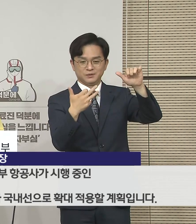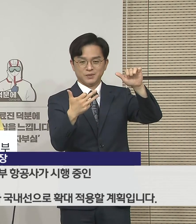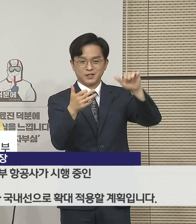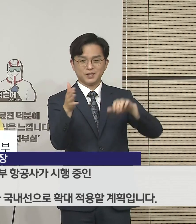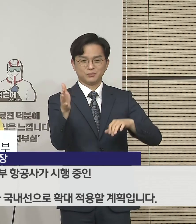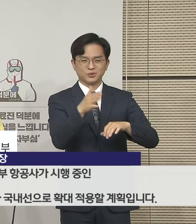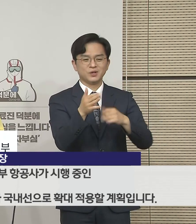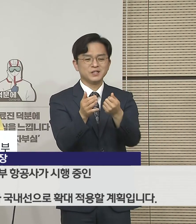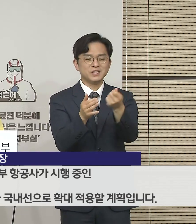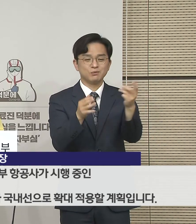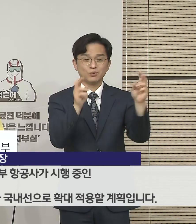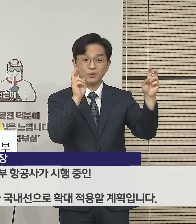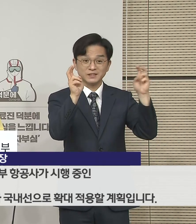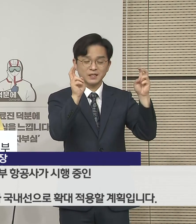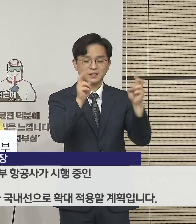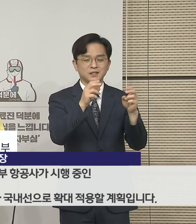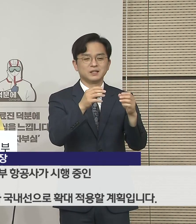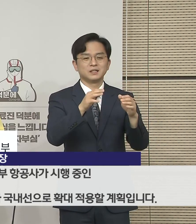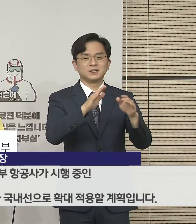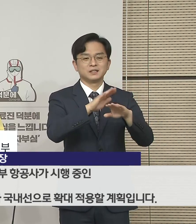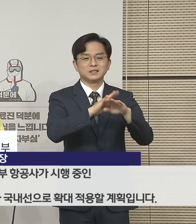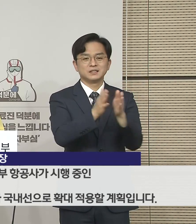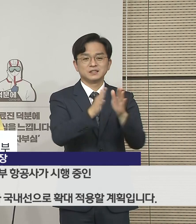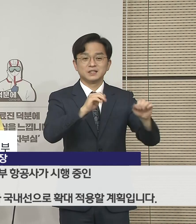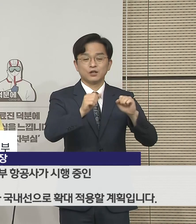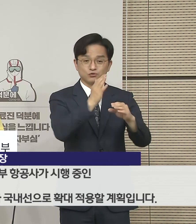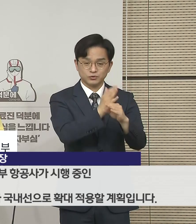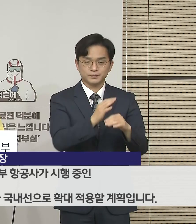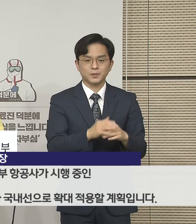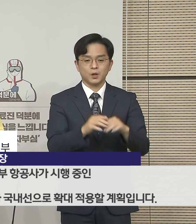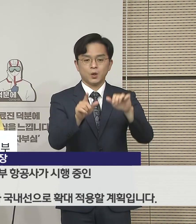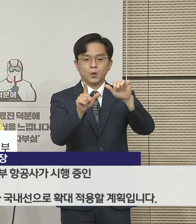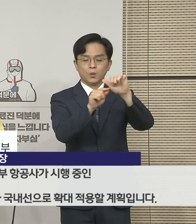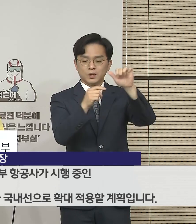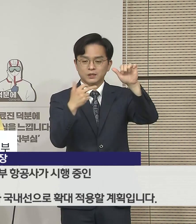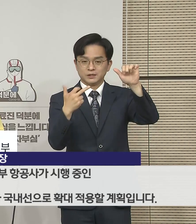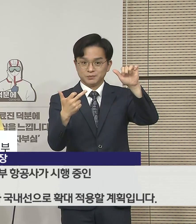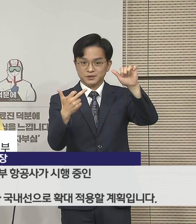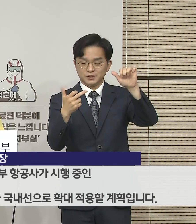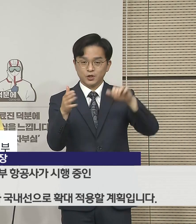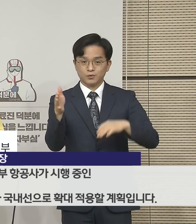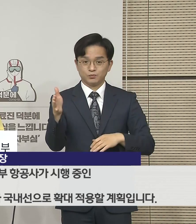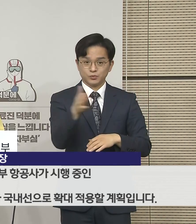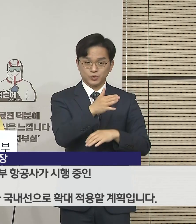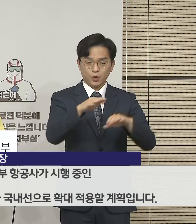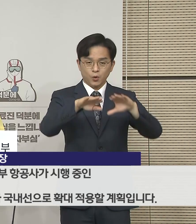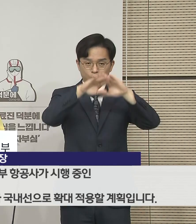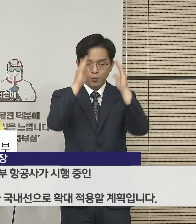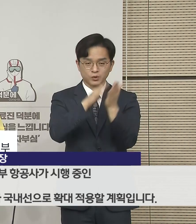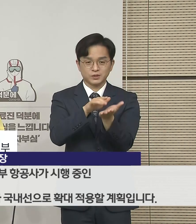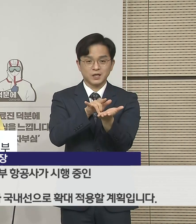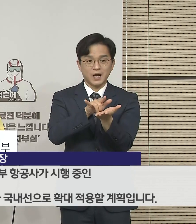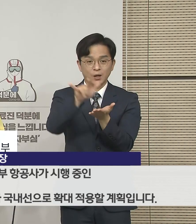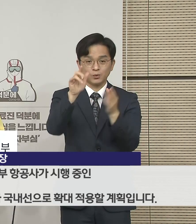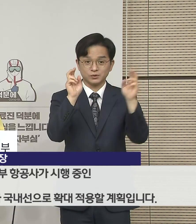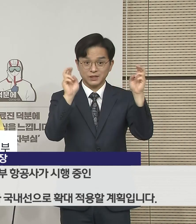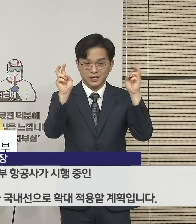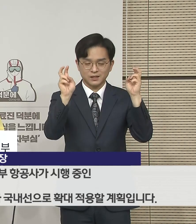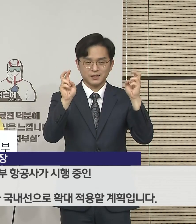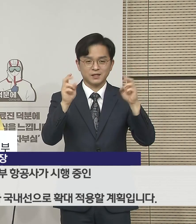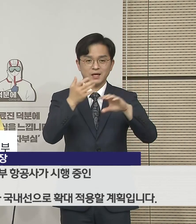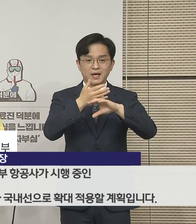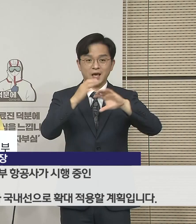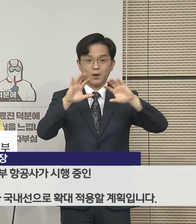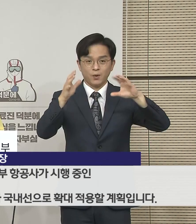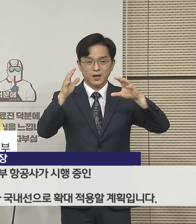탑승객의 마스크 착용 의무화 조치를 5월 27일 0시부터 모든 항공사의 국제선과